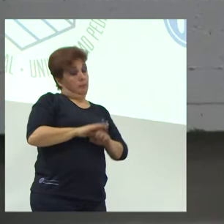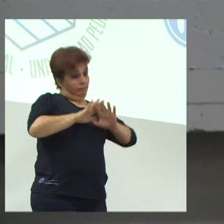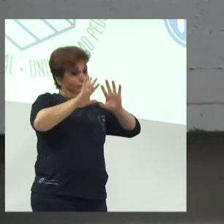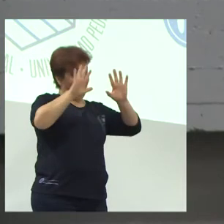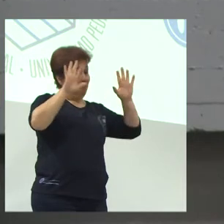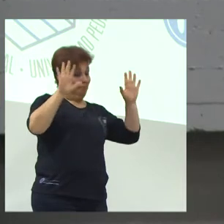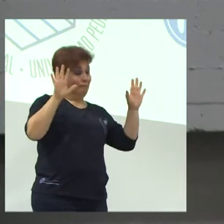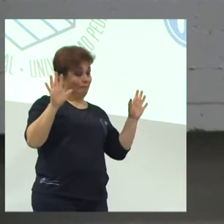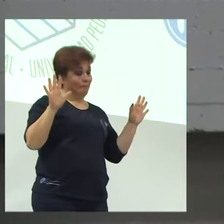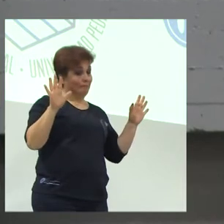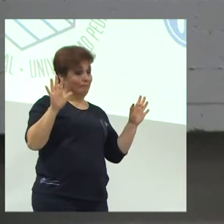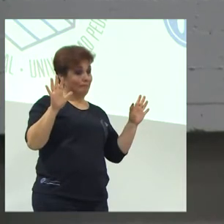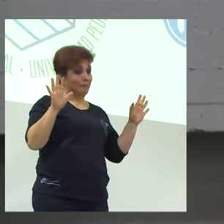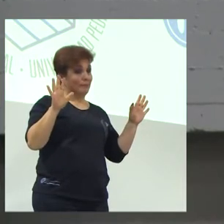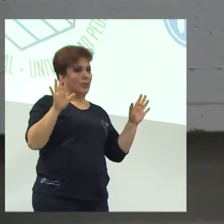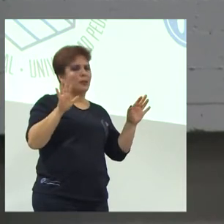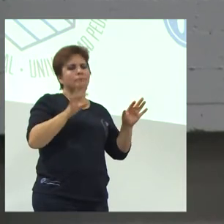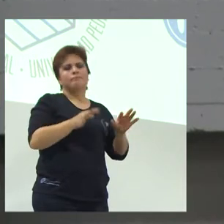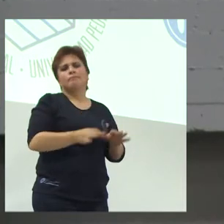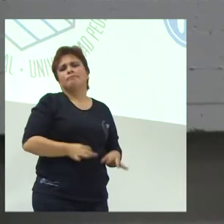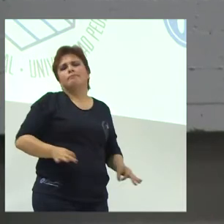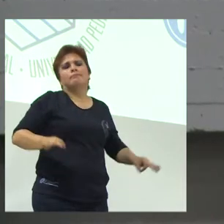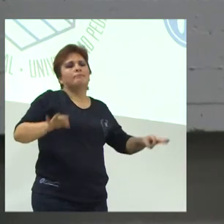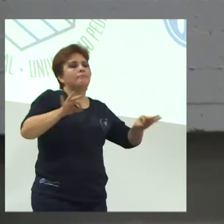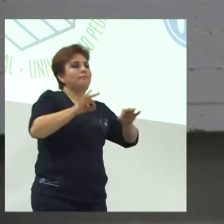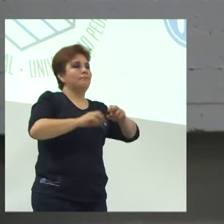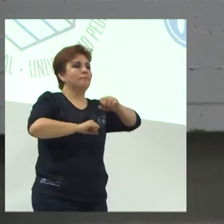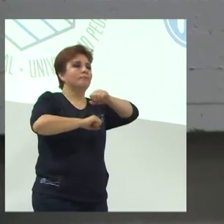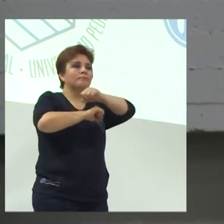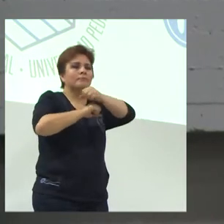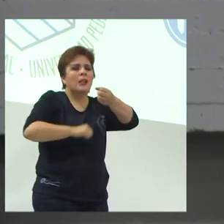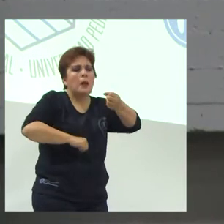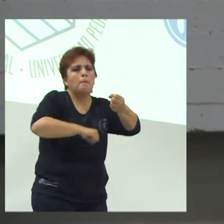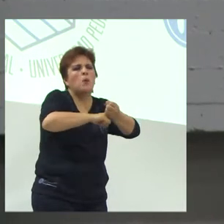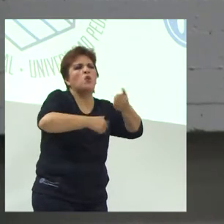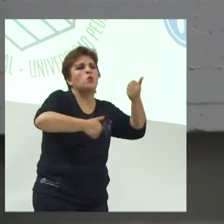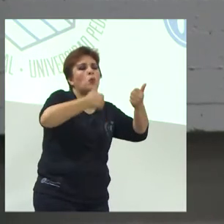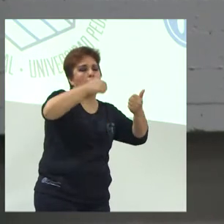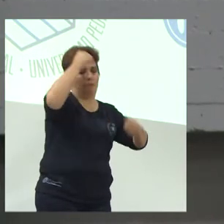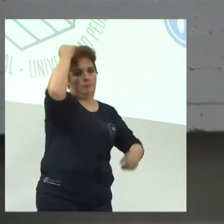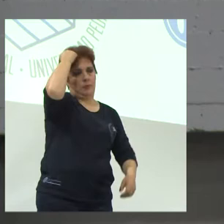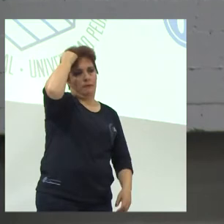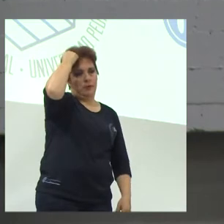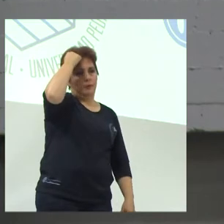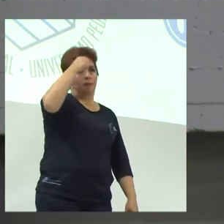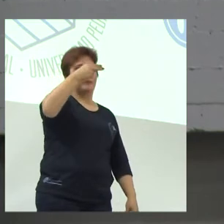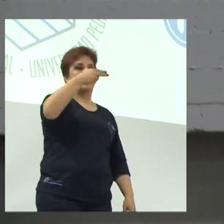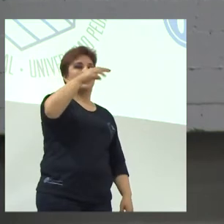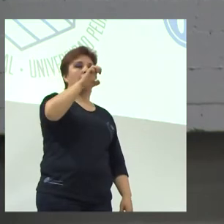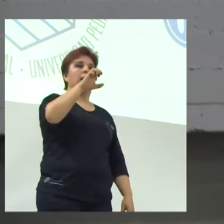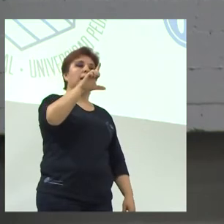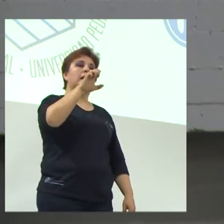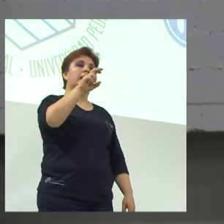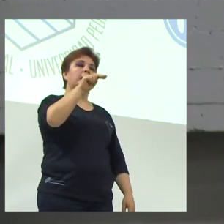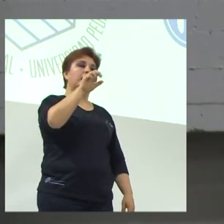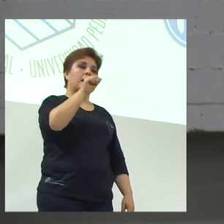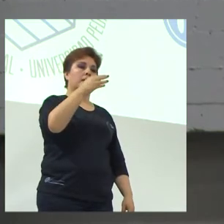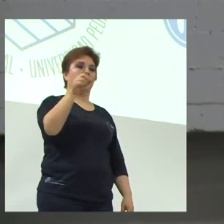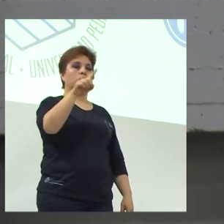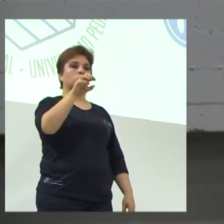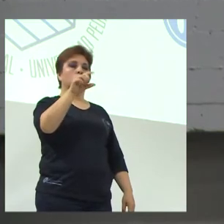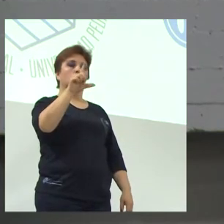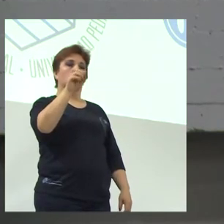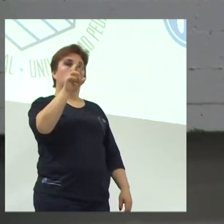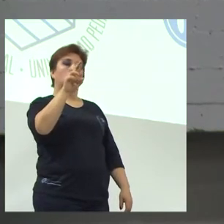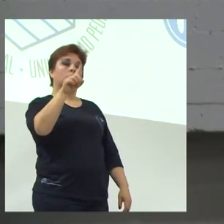fue fundamental el apoyo de la profesora irene jara de solórzano quien fuera la primera rectora de la